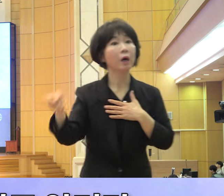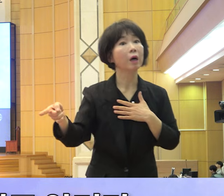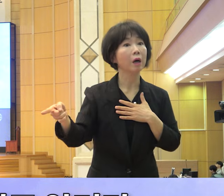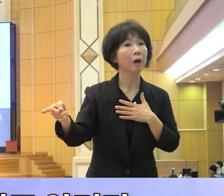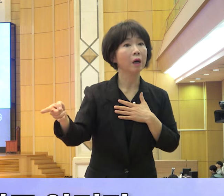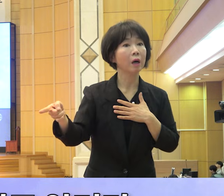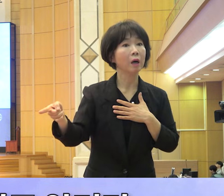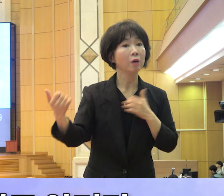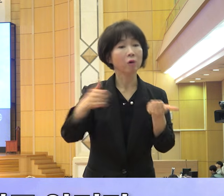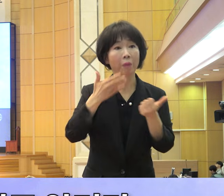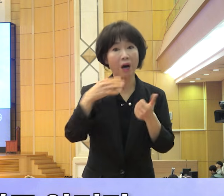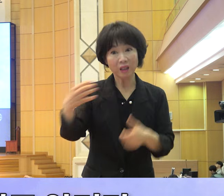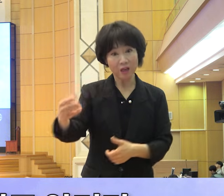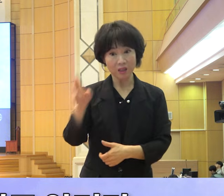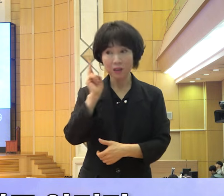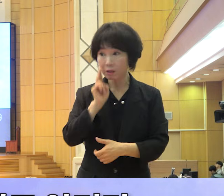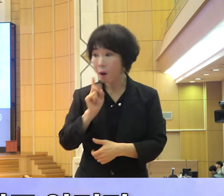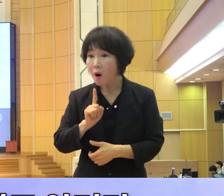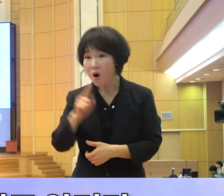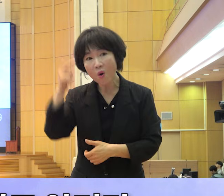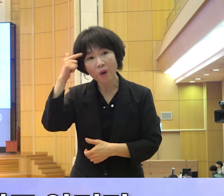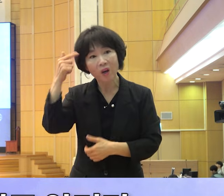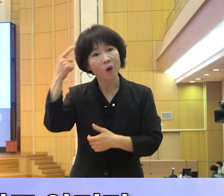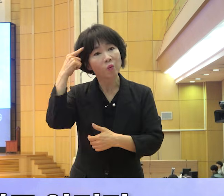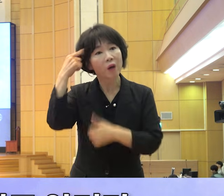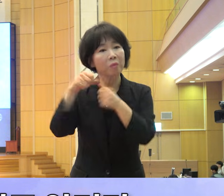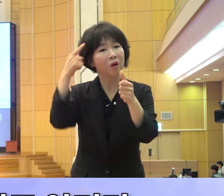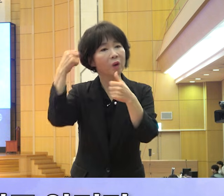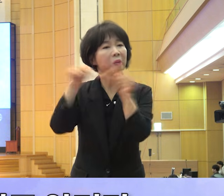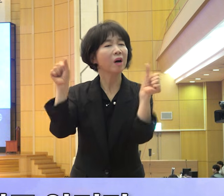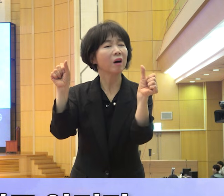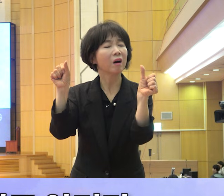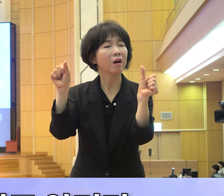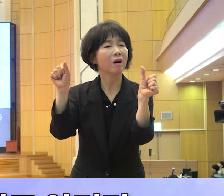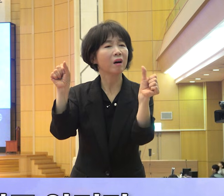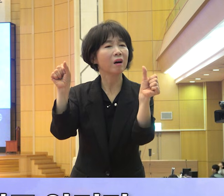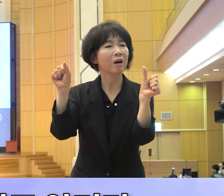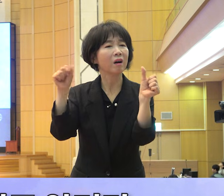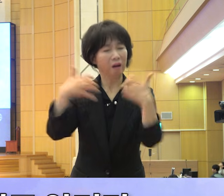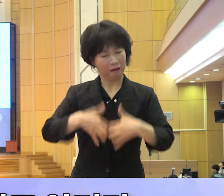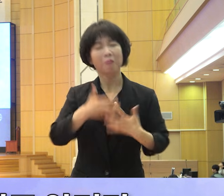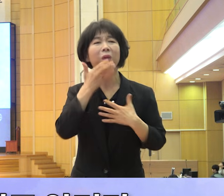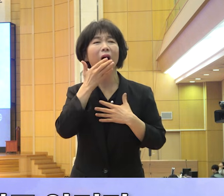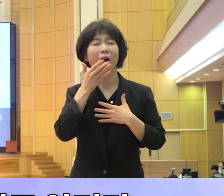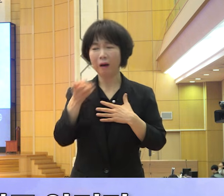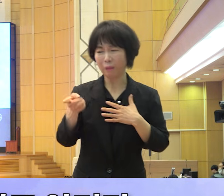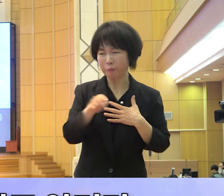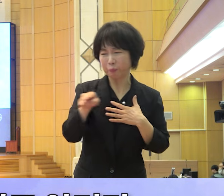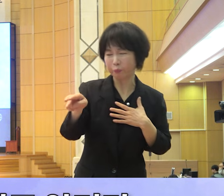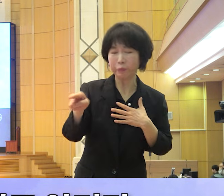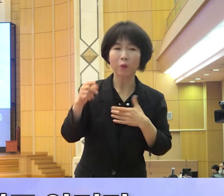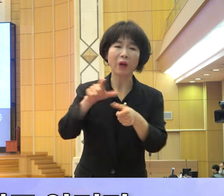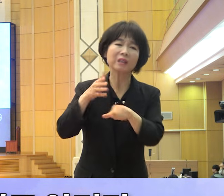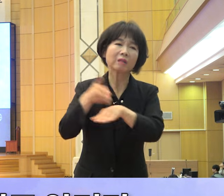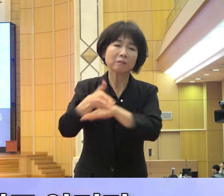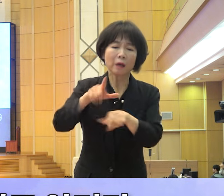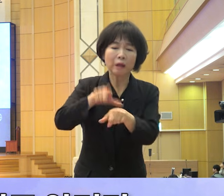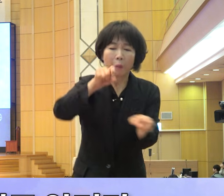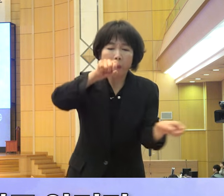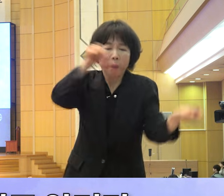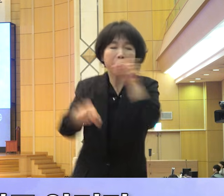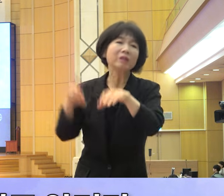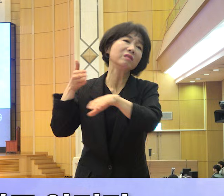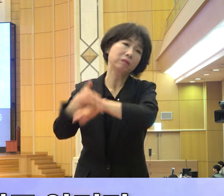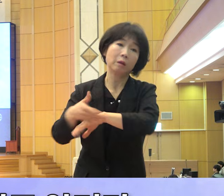입어서 심하면 뇌사 상태가 됩니다. 산다 손치더라도 그건 사는 게